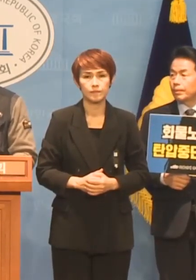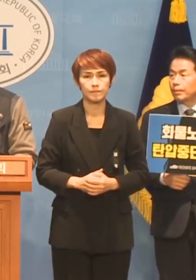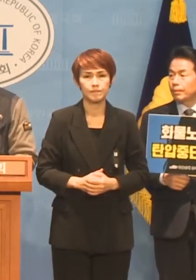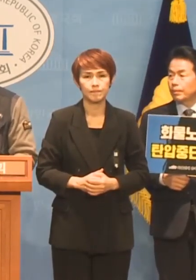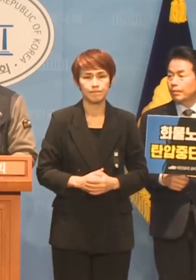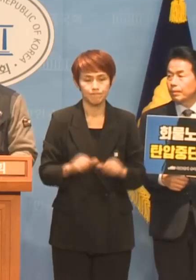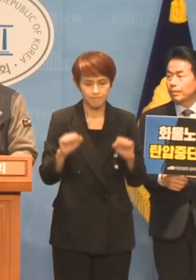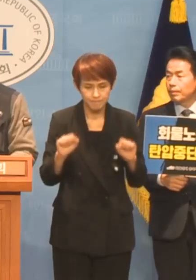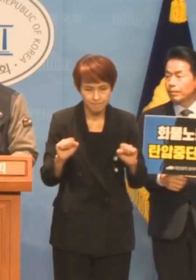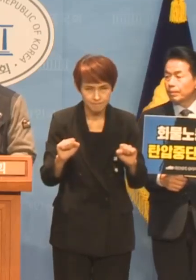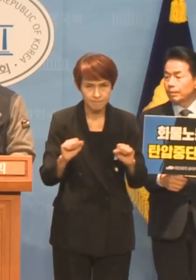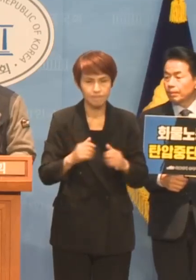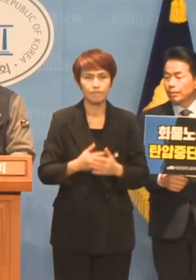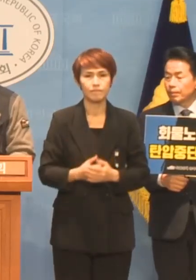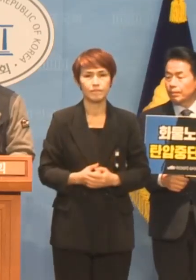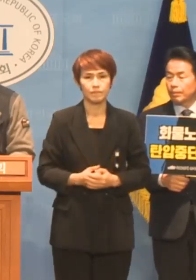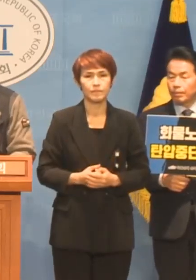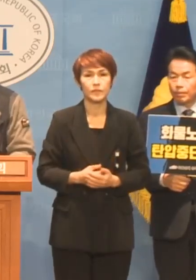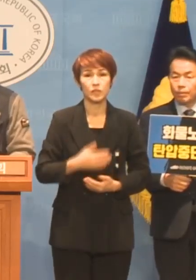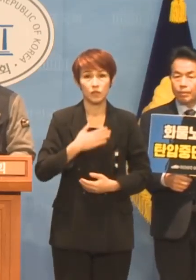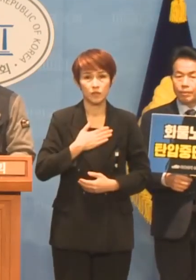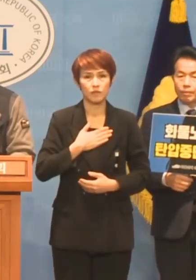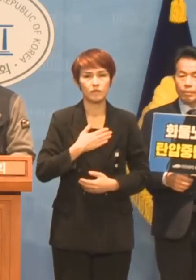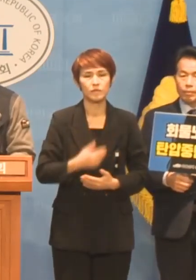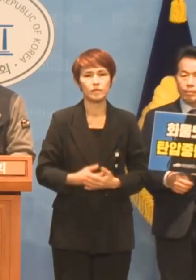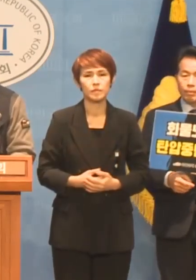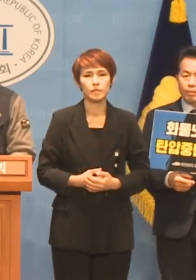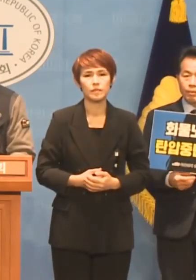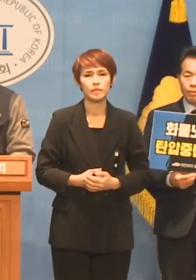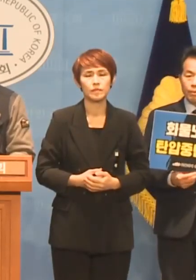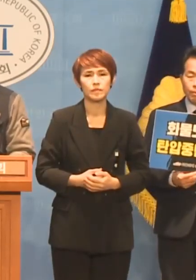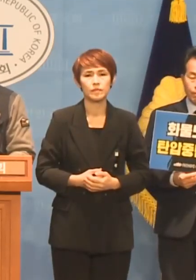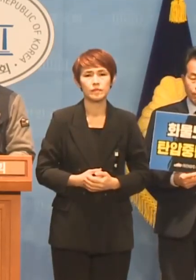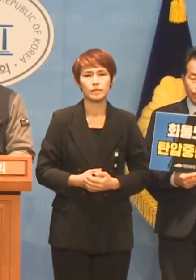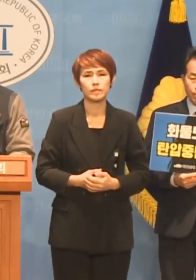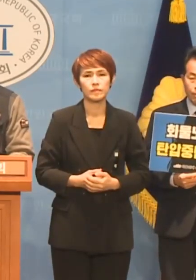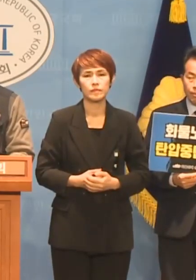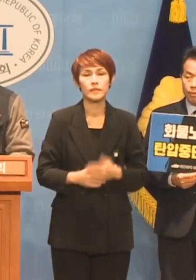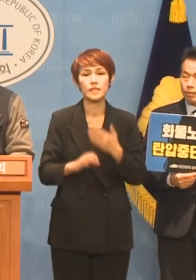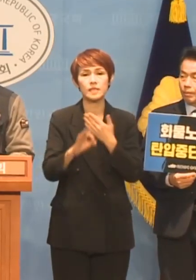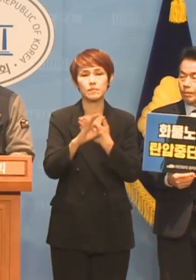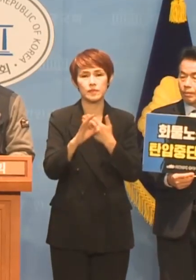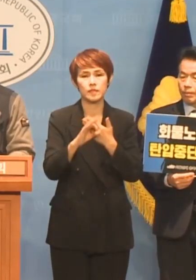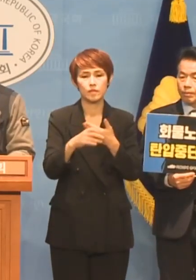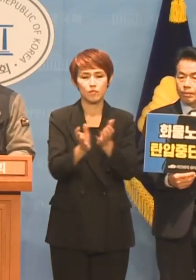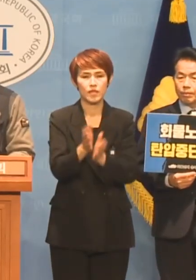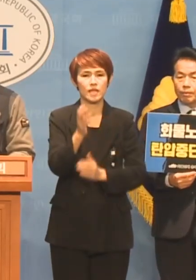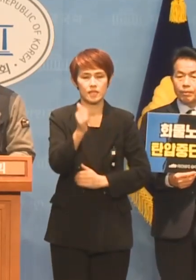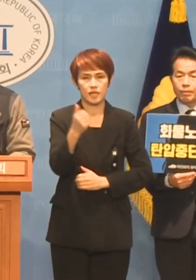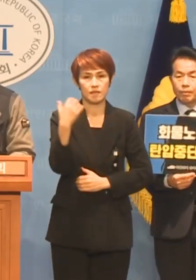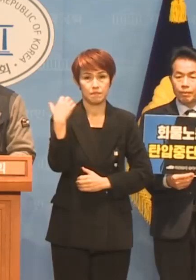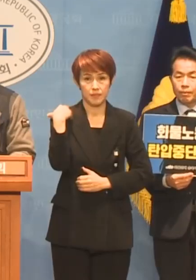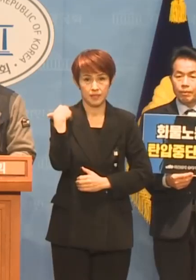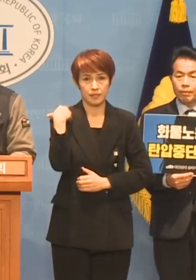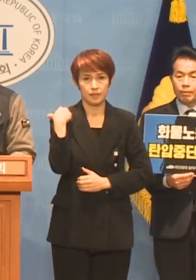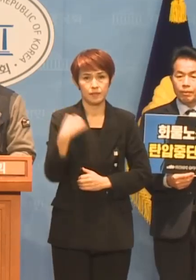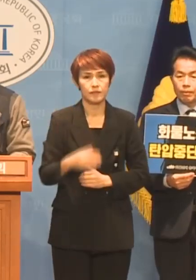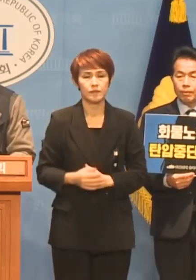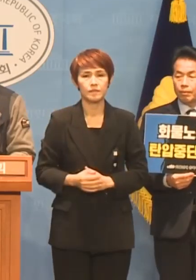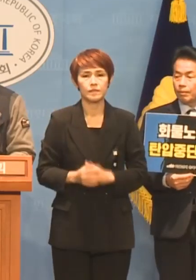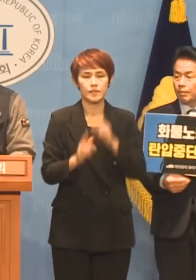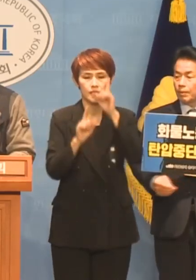안녕하십니까. 저는 고공농성 중인 서브원분의 분회장을 대신하여 지금 임시 분회장을 맡고 있는 서브원분의